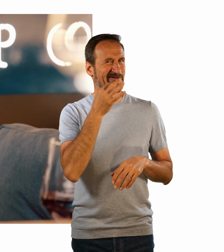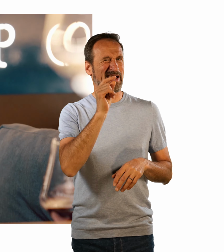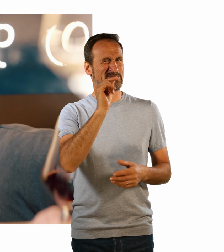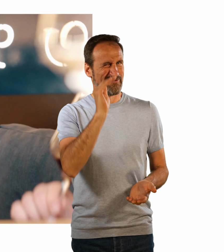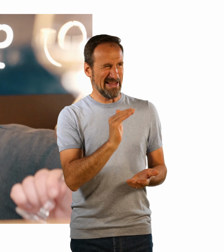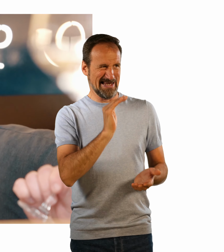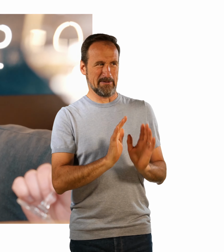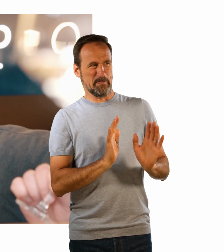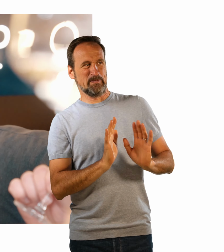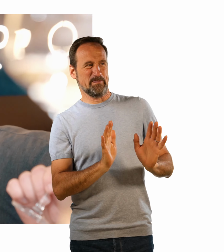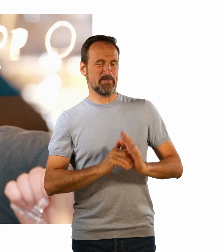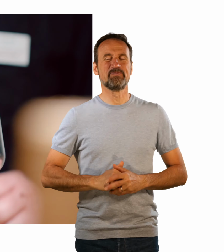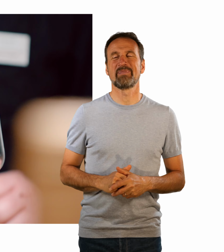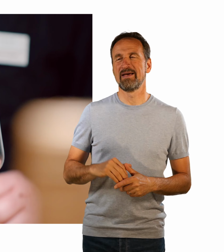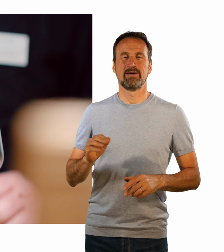weniger zu tränken.